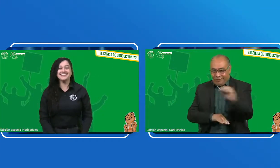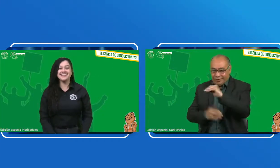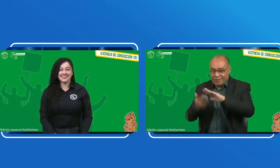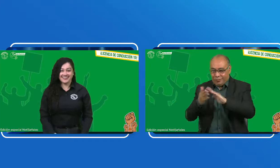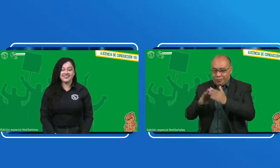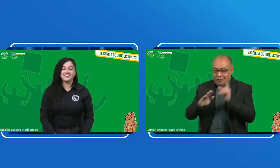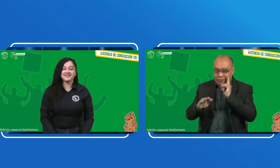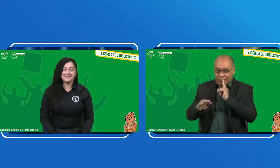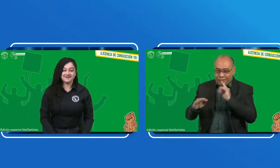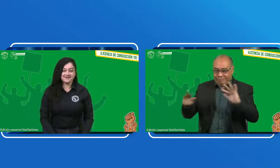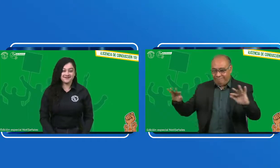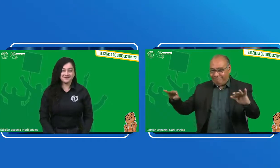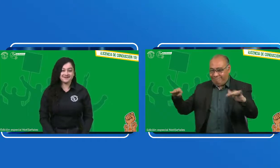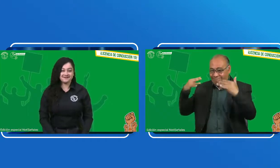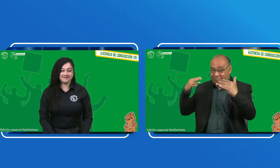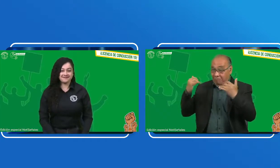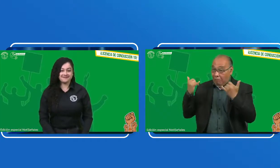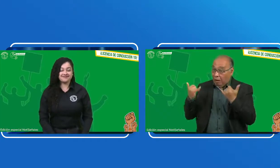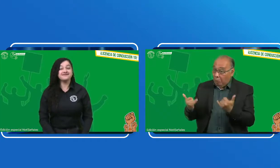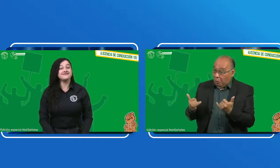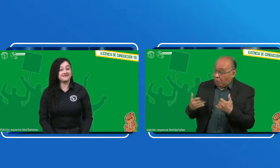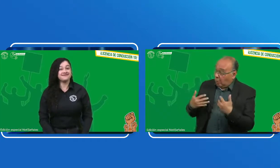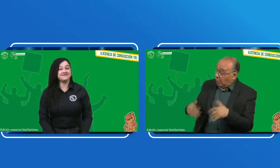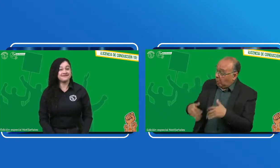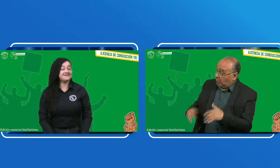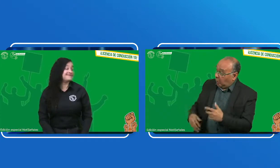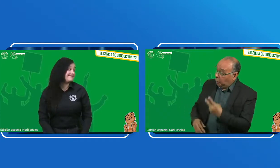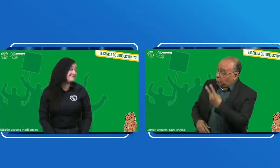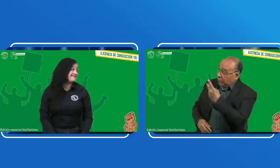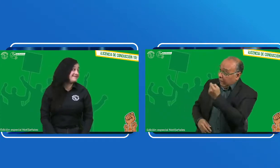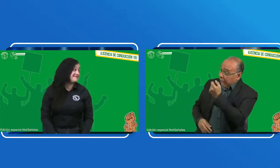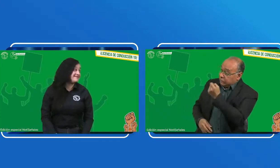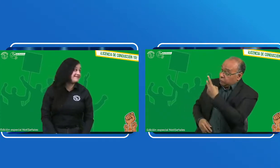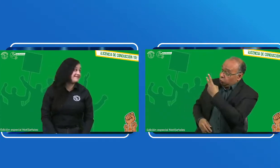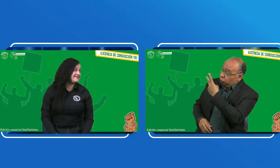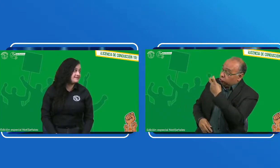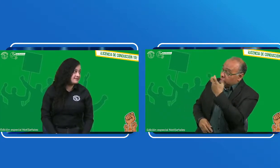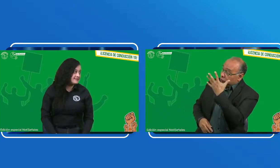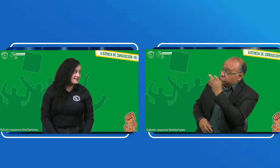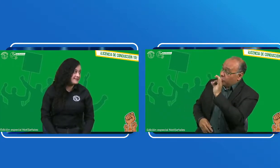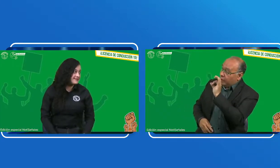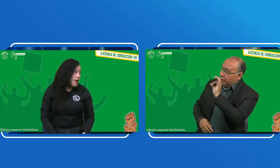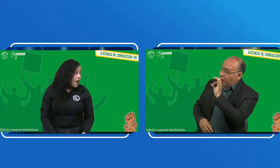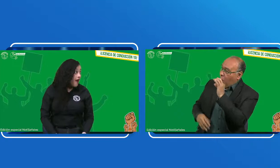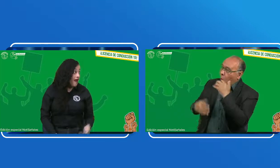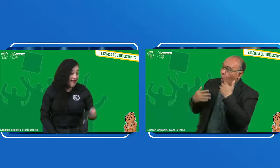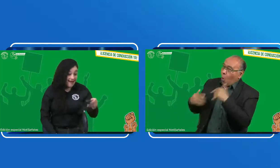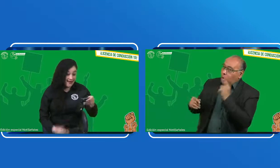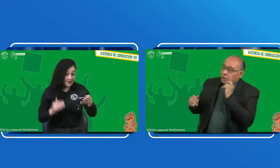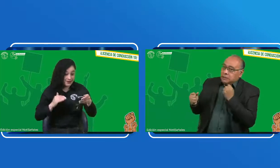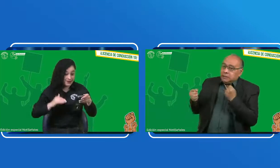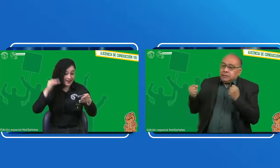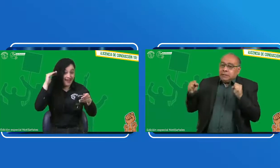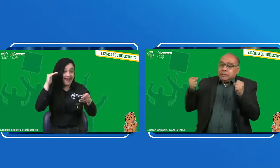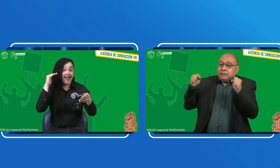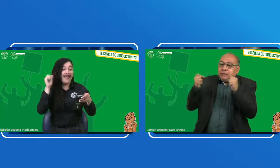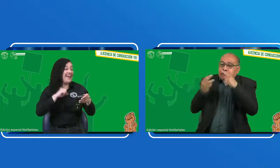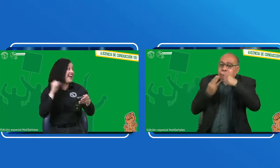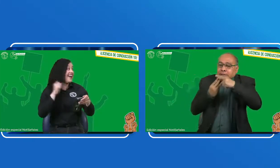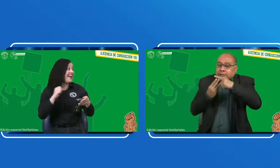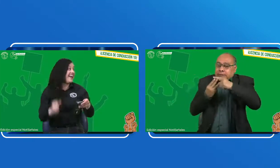Hola, muy buenas tardes a toda la comunidad sorda que está conectada con nosotros hoy. Tenemos ya